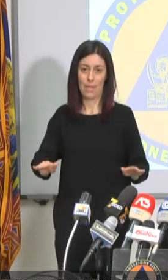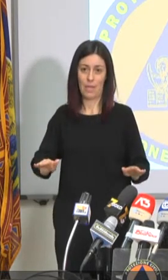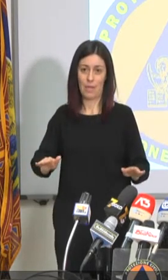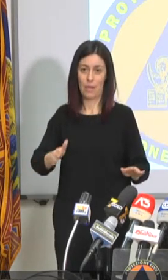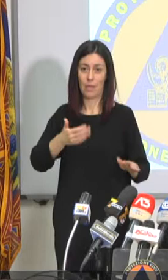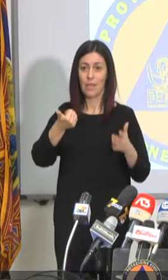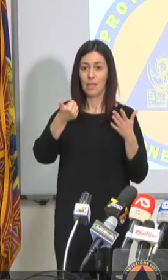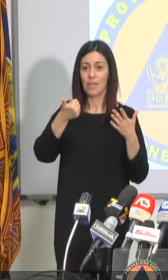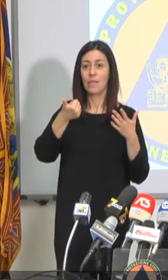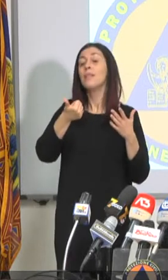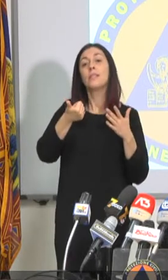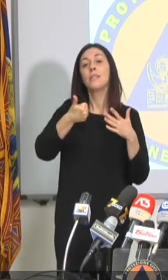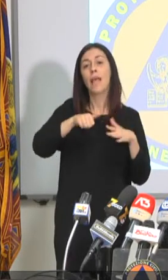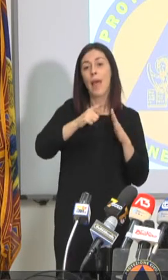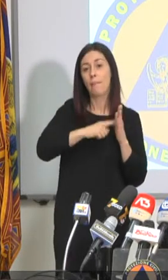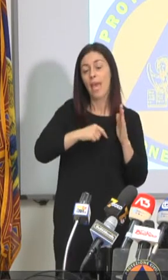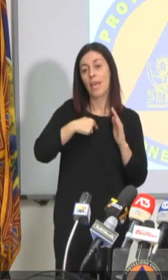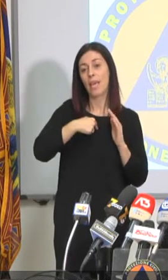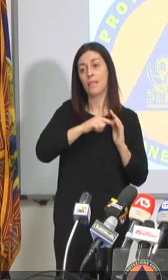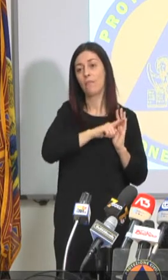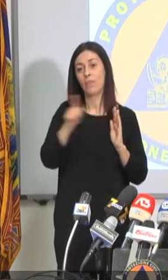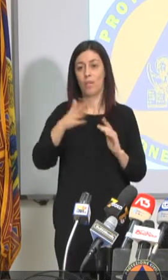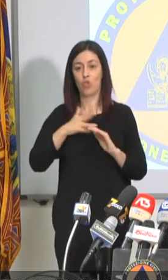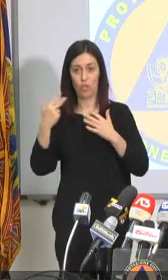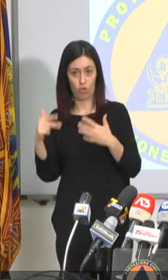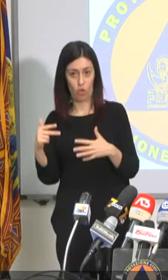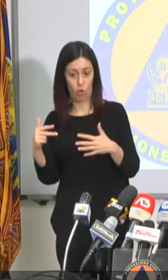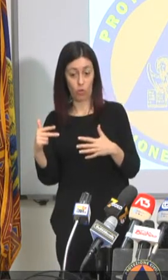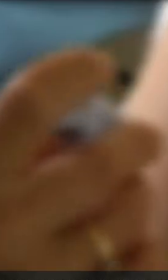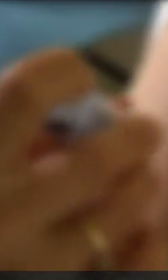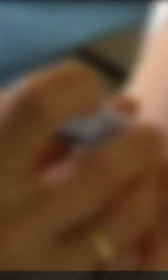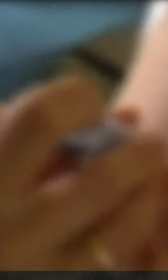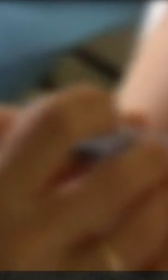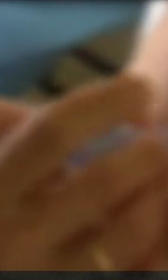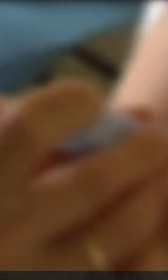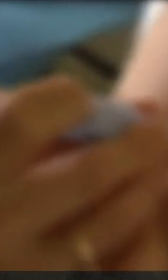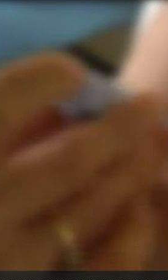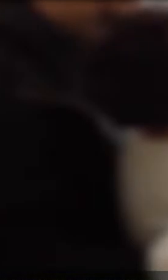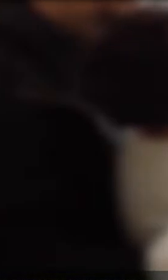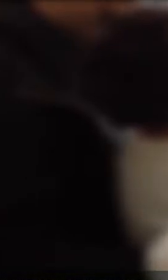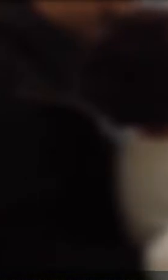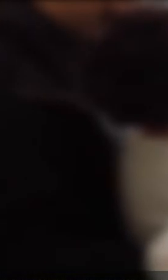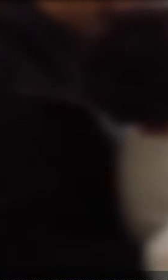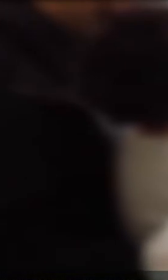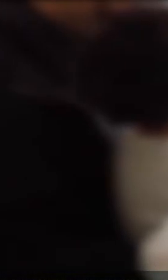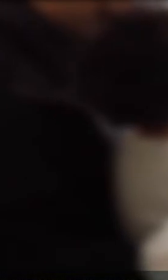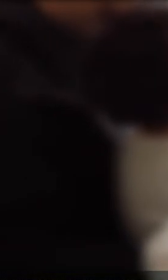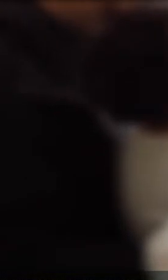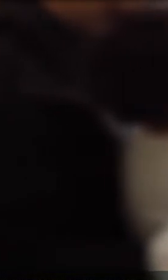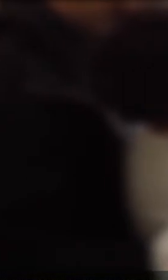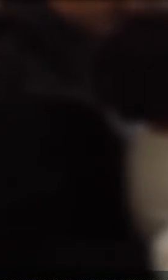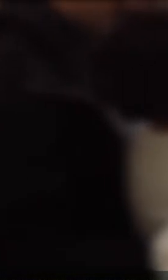ai 18 anni noi ne abbiamo richiesto 50.000 dosi per quanto riguarda invece il vaccino quadrivalente